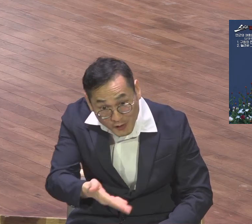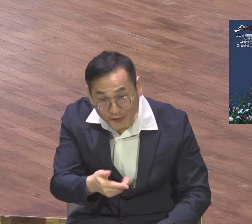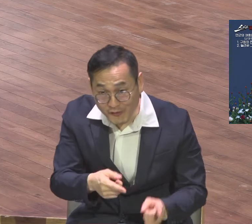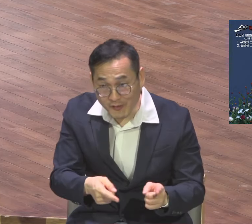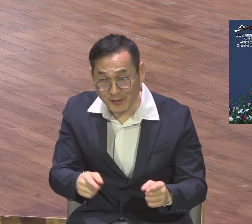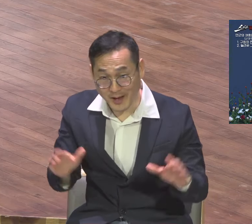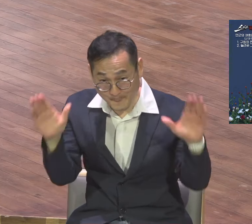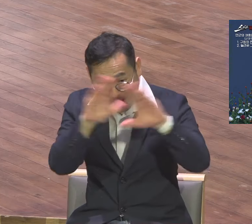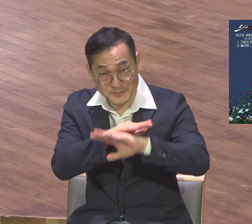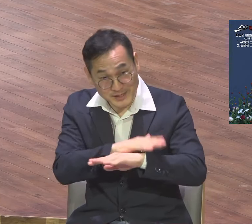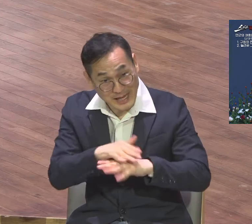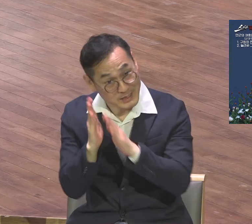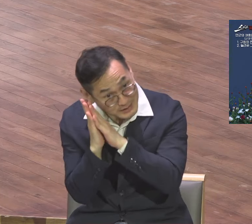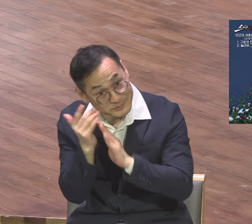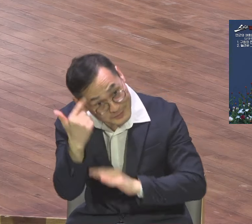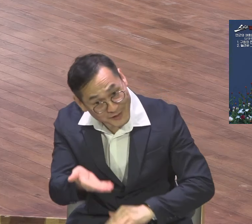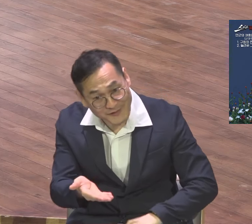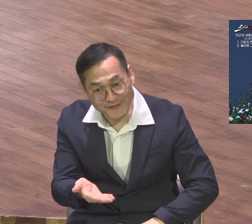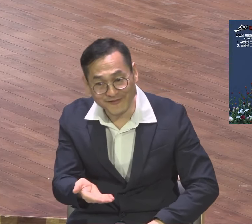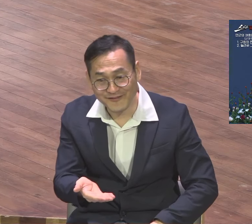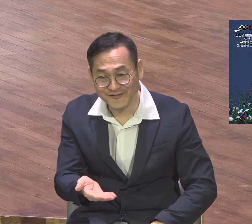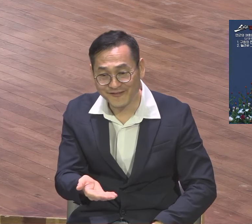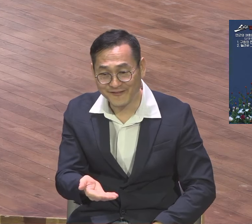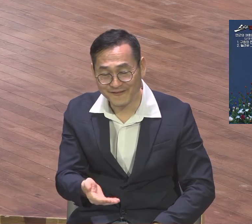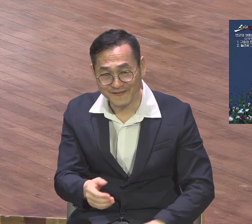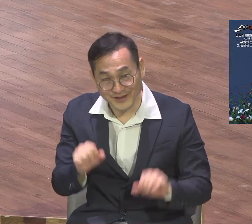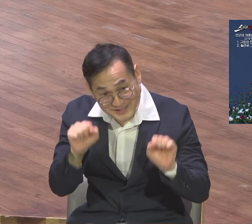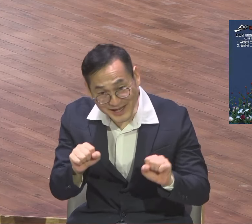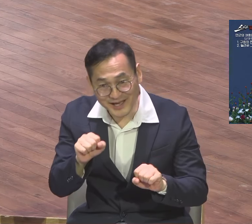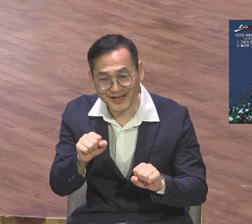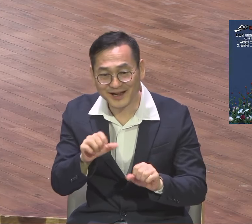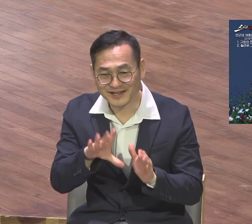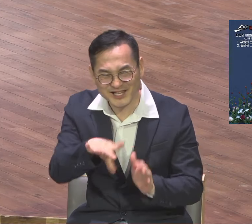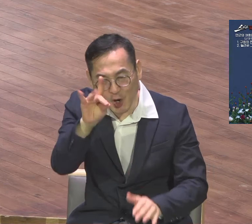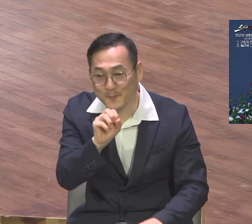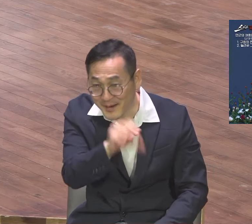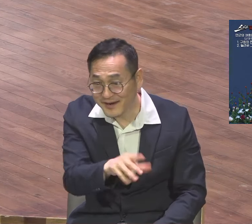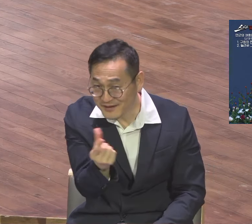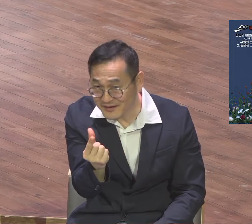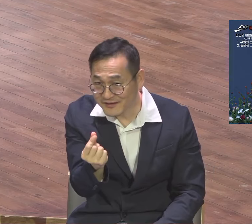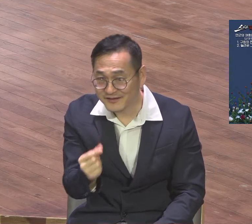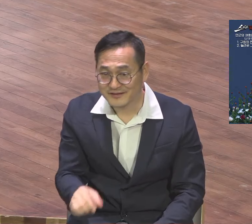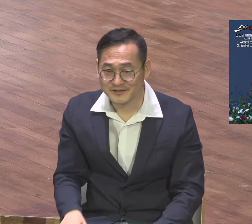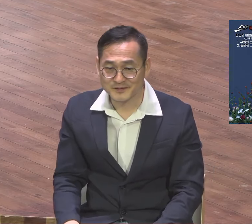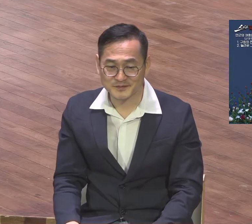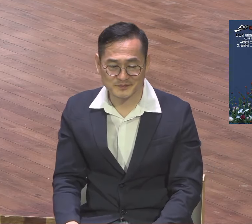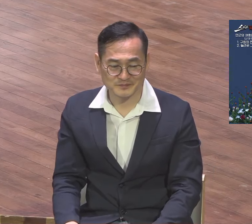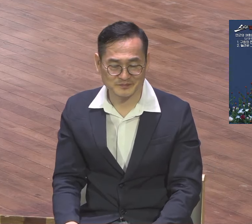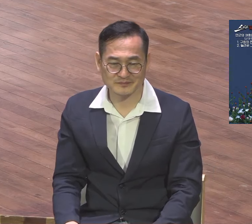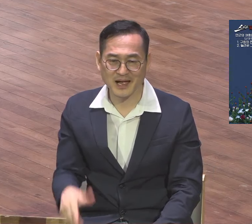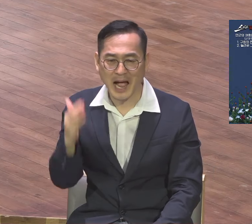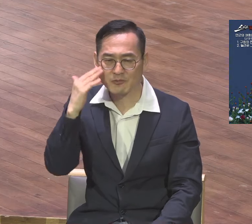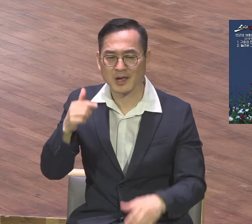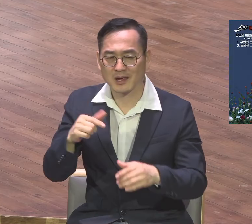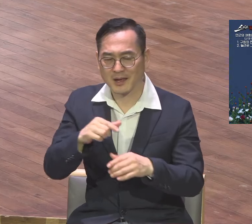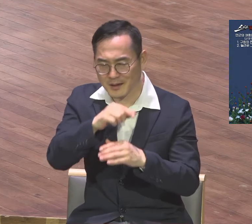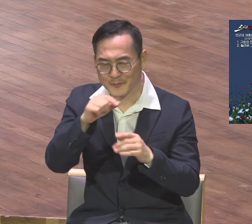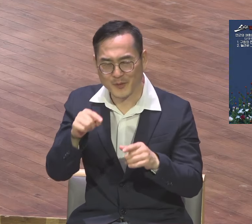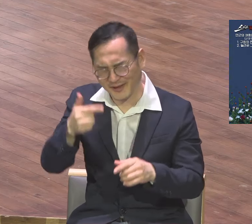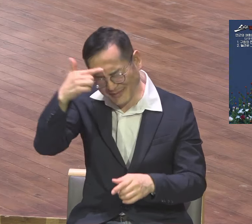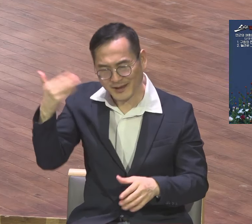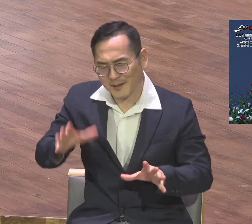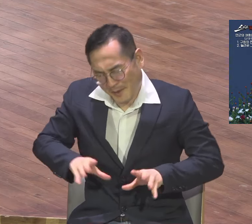밤새 별거 없었습니까? 안녕하십니까? 밤새 별거 없습니까? 이렇게 인사를 하잖아요. 우리가 우리나라는 배고파,